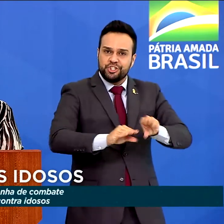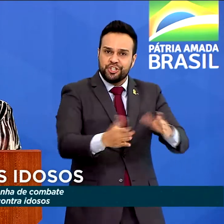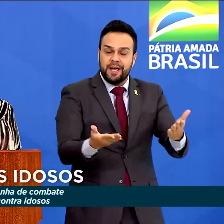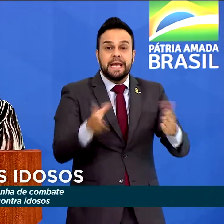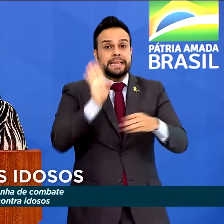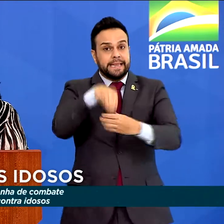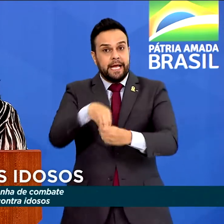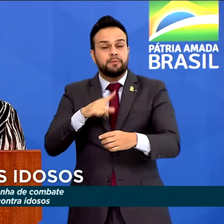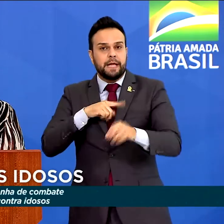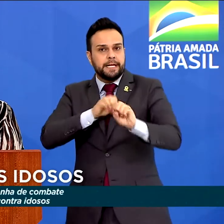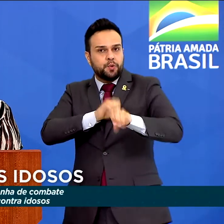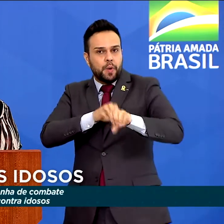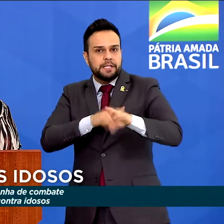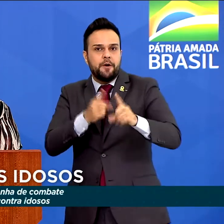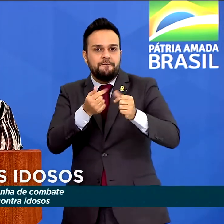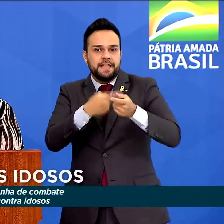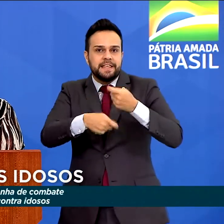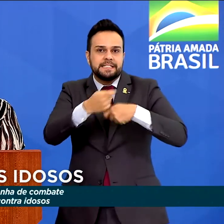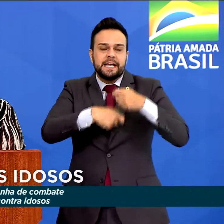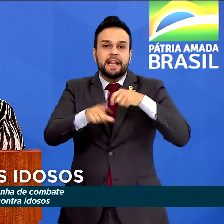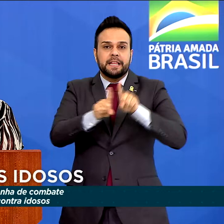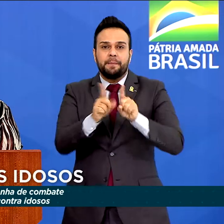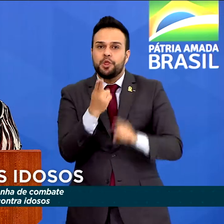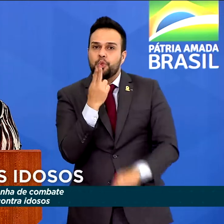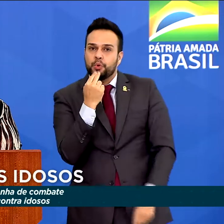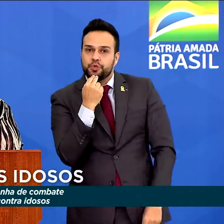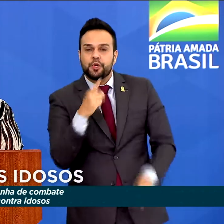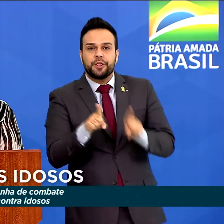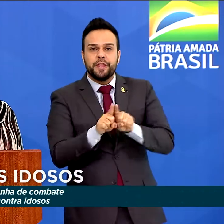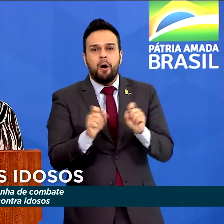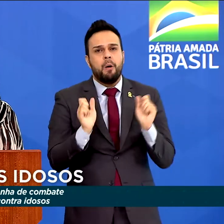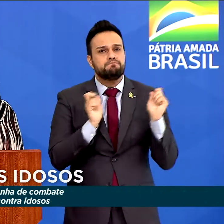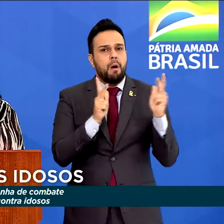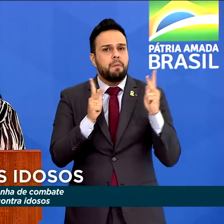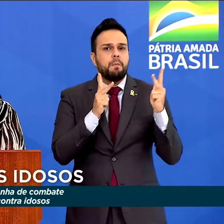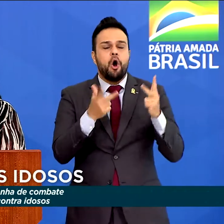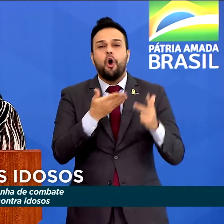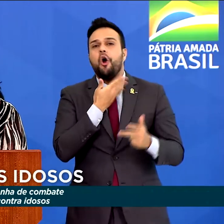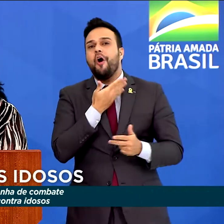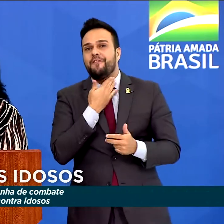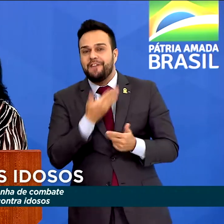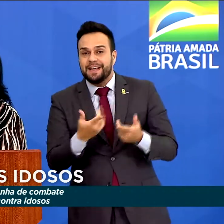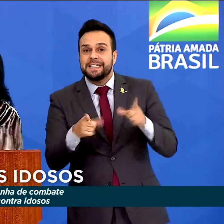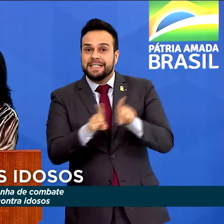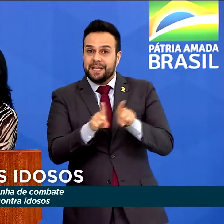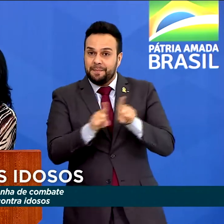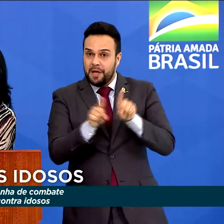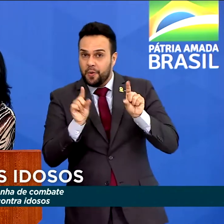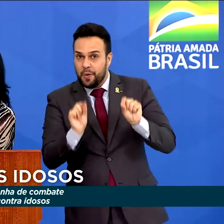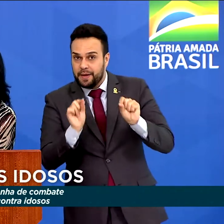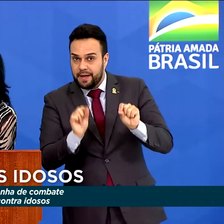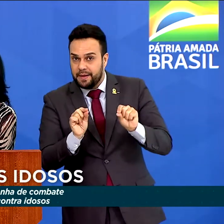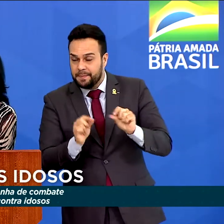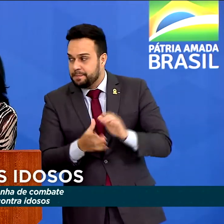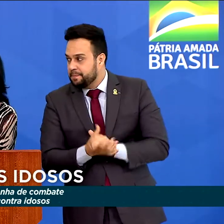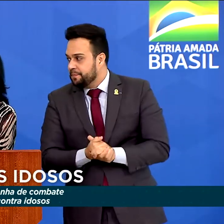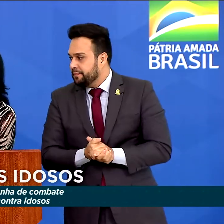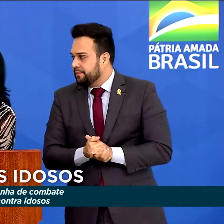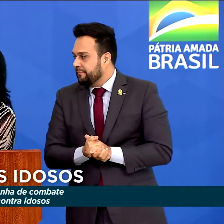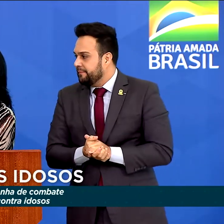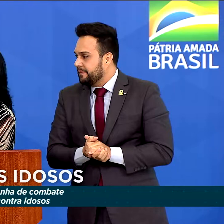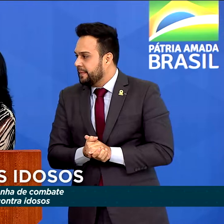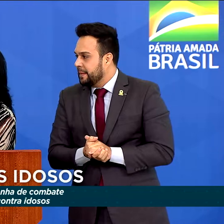financeira, educação nutricional, bate-papo, conversa, e é naquela sala que a gente olha o bracinho, hum,